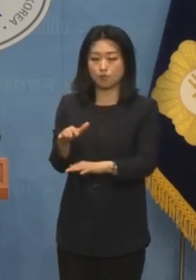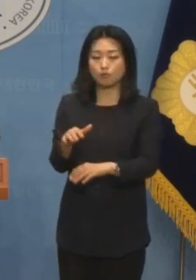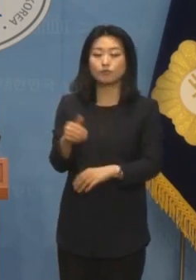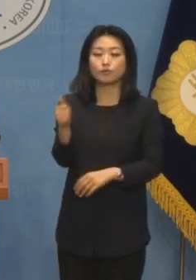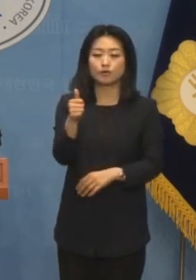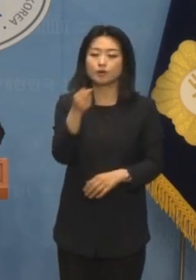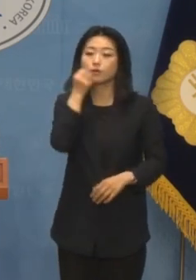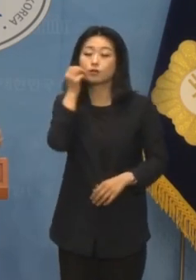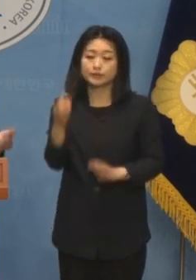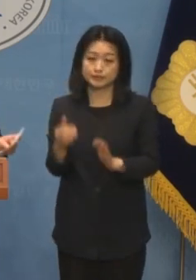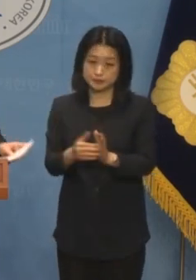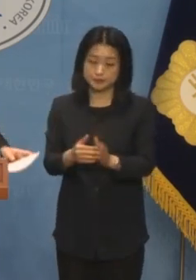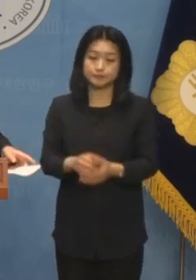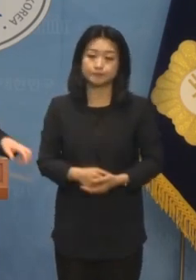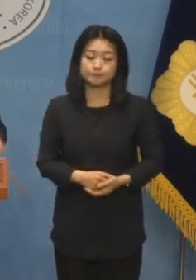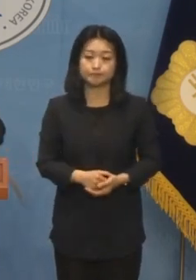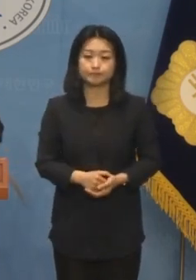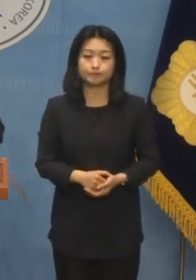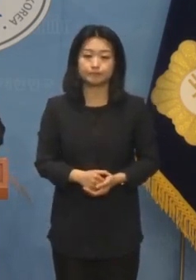받고 있습니다.